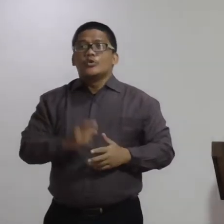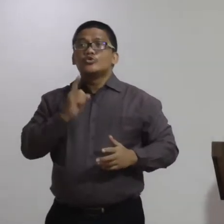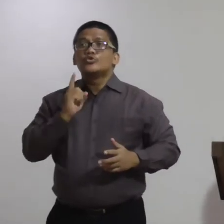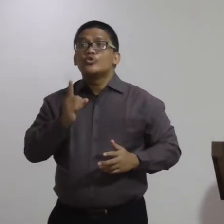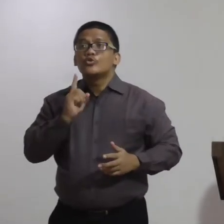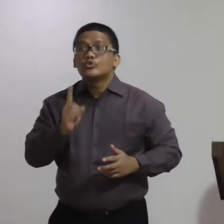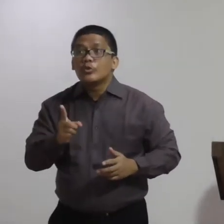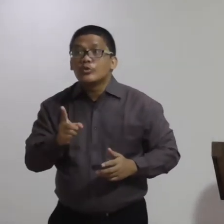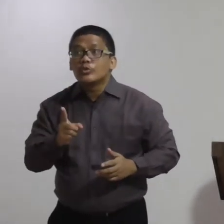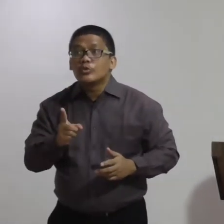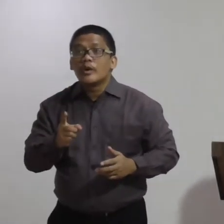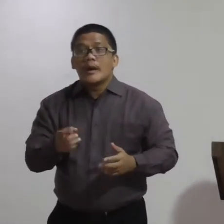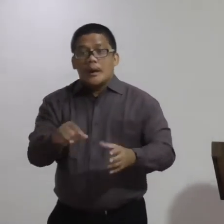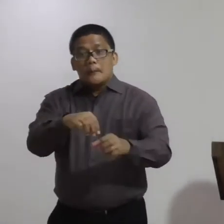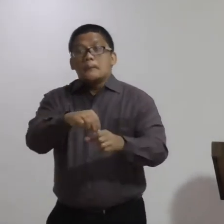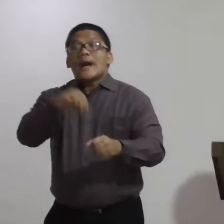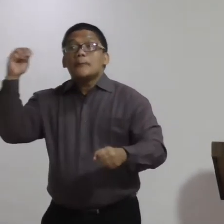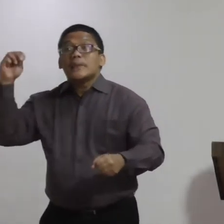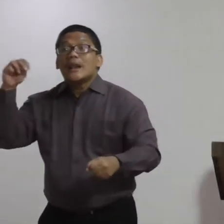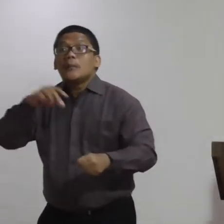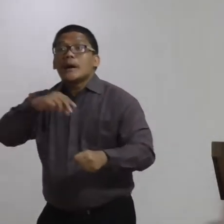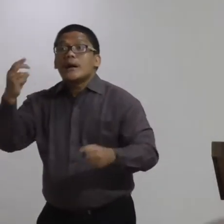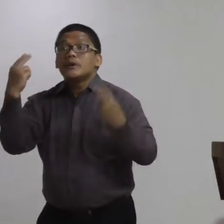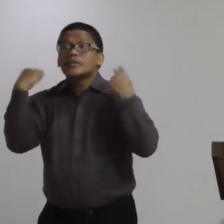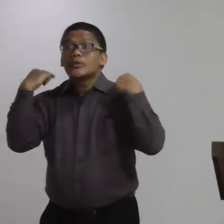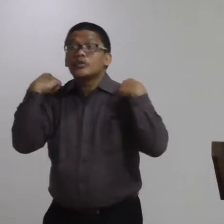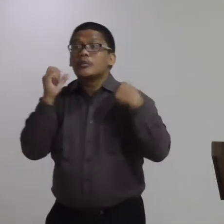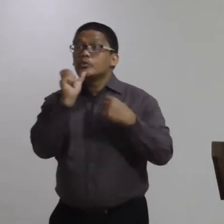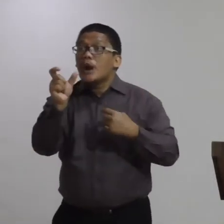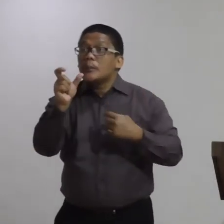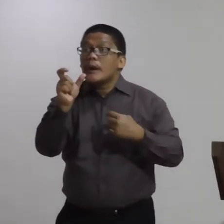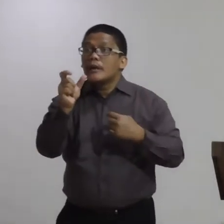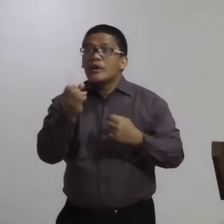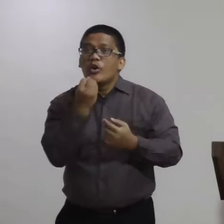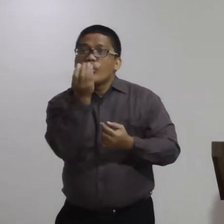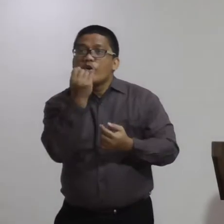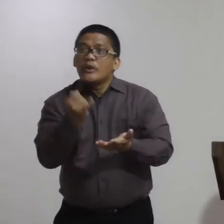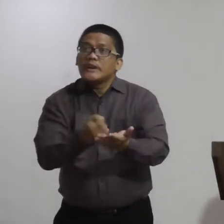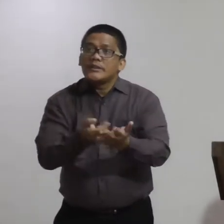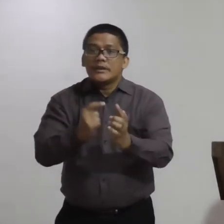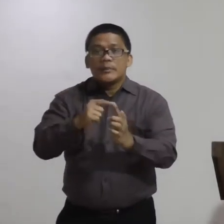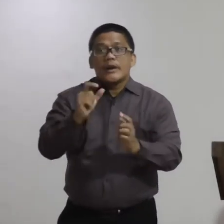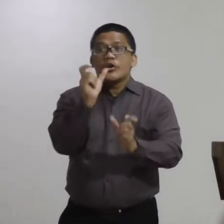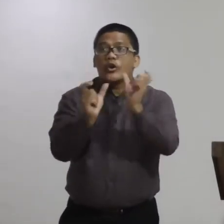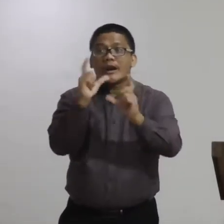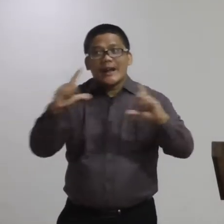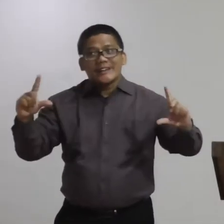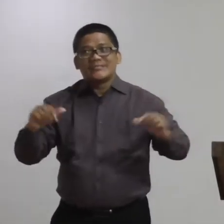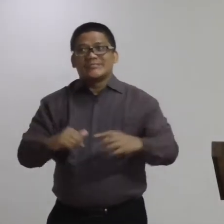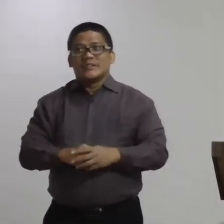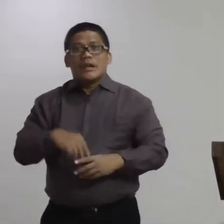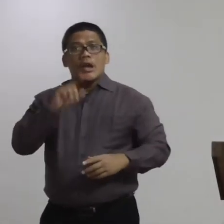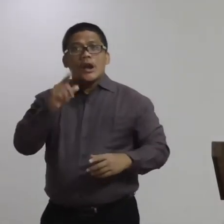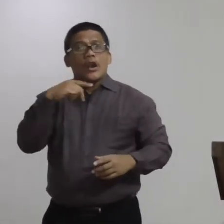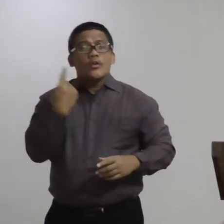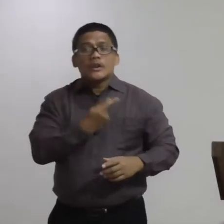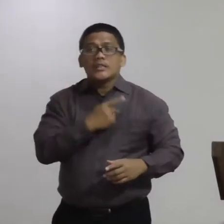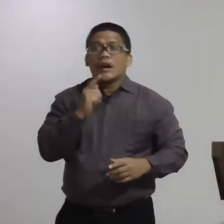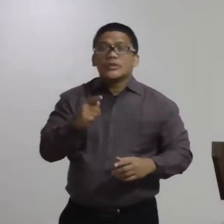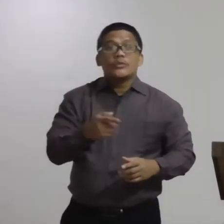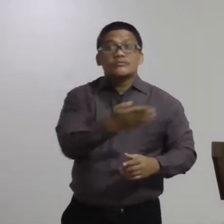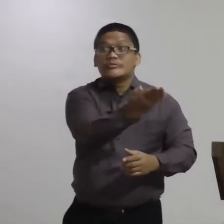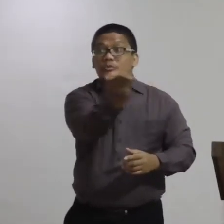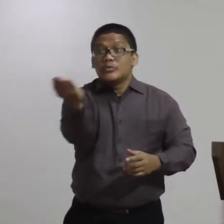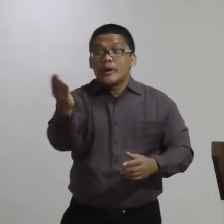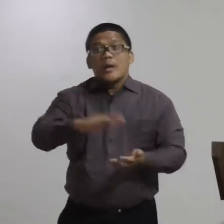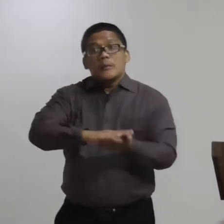sungguh-sungguh mengambil tanggung jawab untuk memberitakan Injil kepada orang lain. Ya, jika kita atau Anda